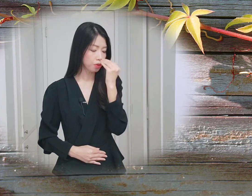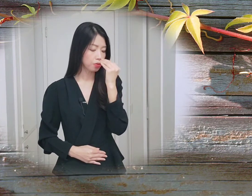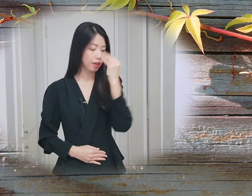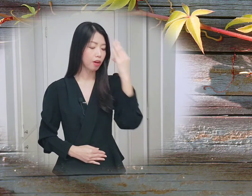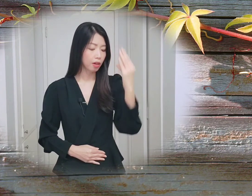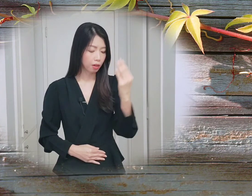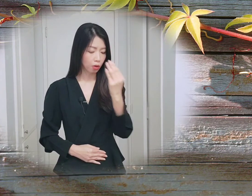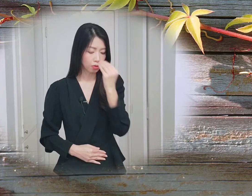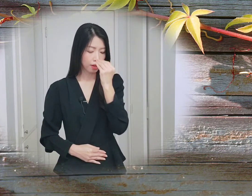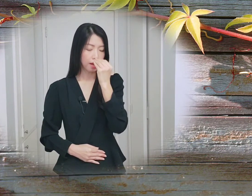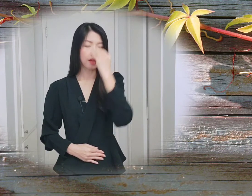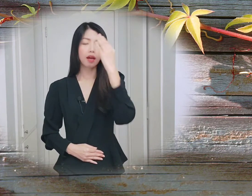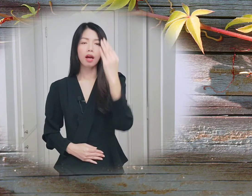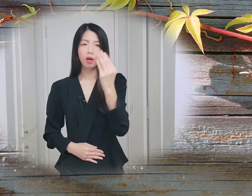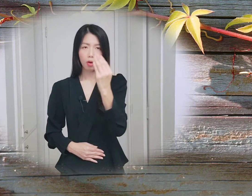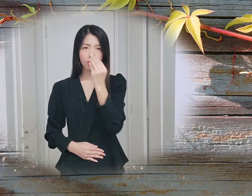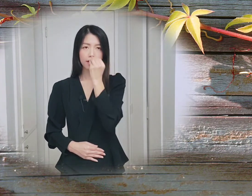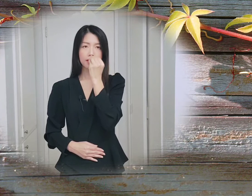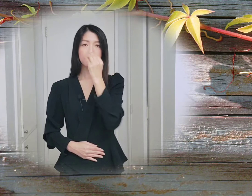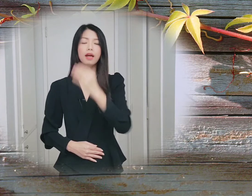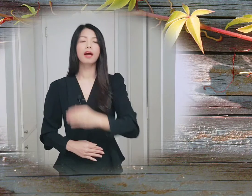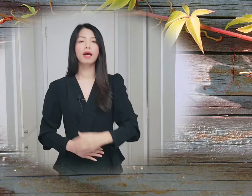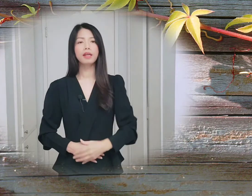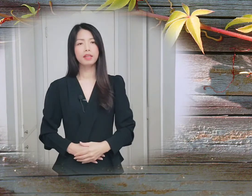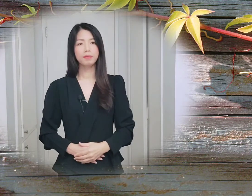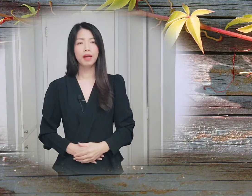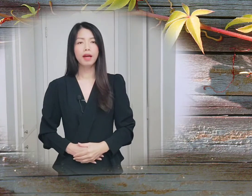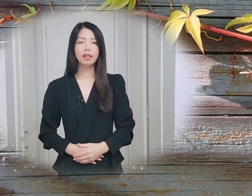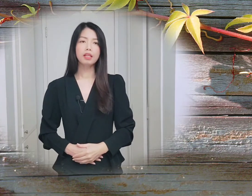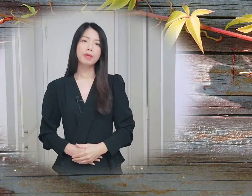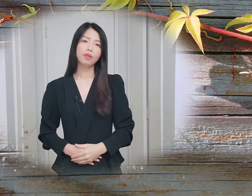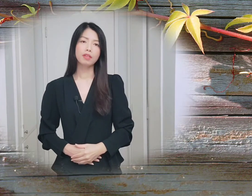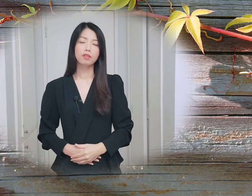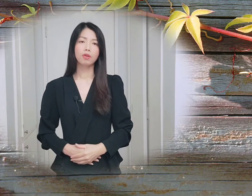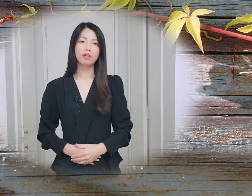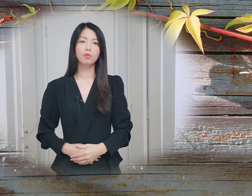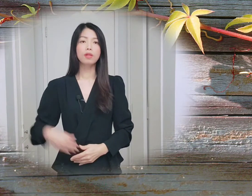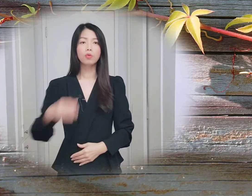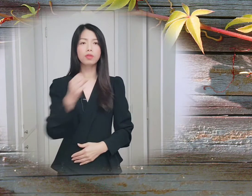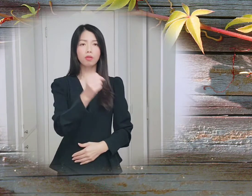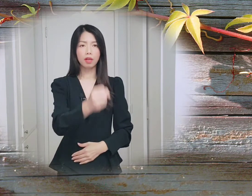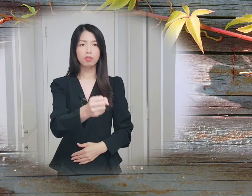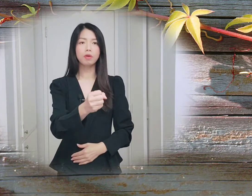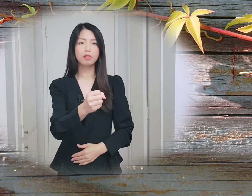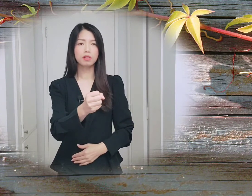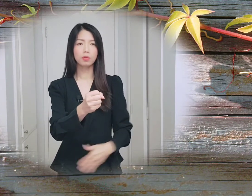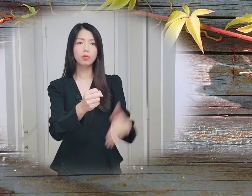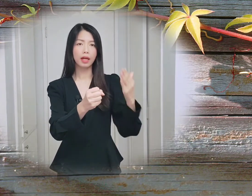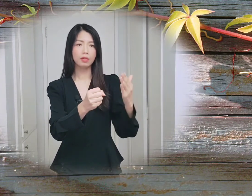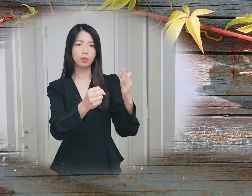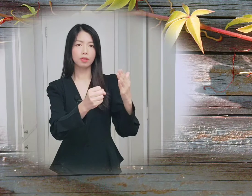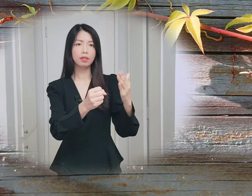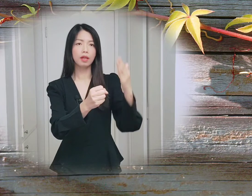가면서 붙여주세요. 거룩하다. 거룩하신 하나님. 하나님이라고 하는 뜻의 수어는 왼손을 이렇게 주먹을